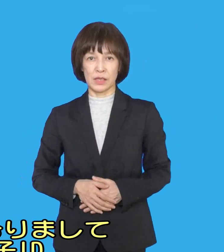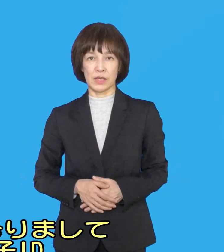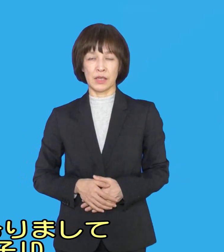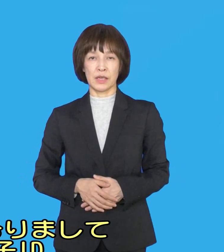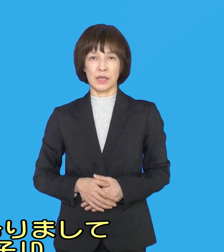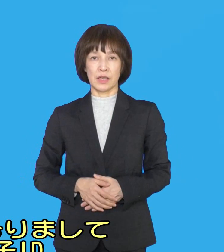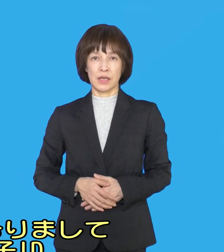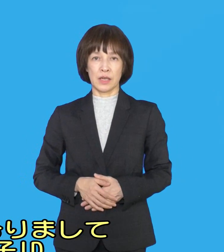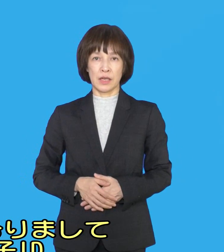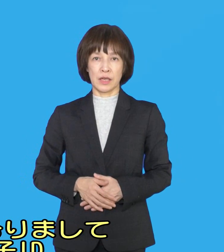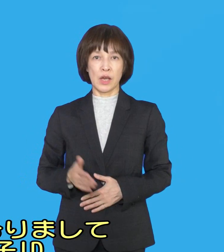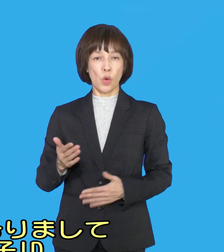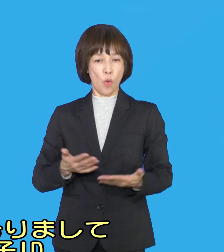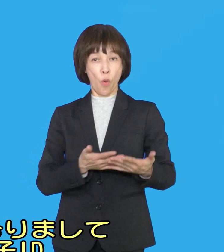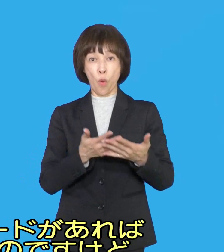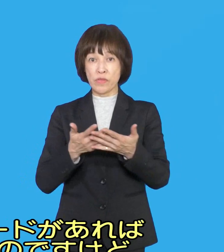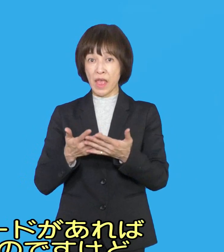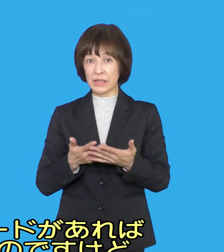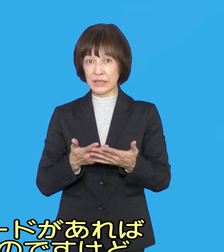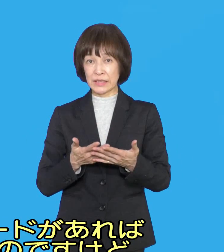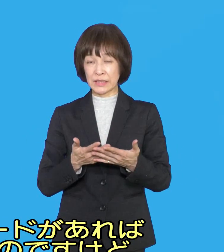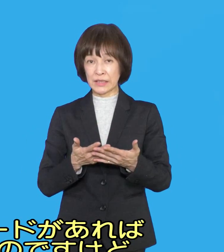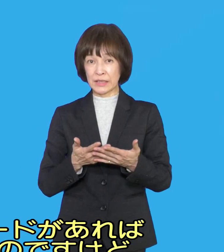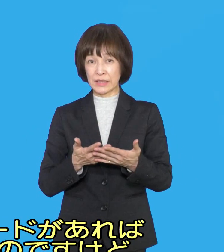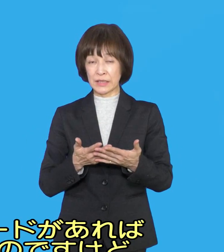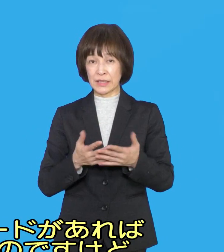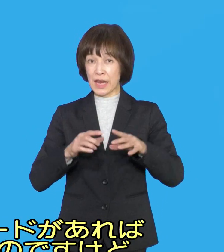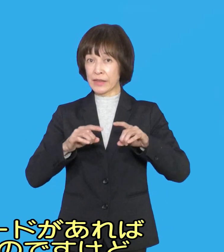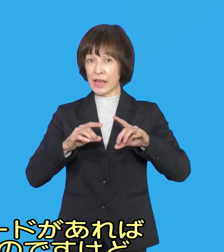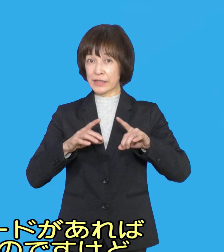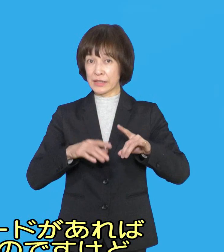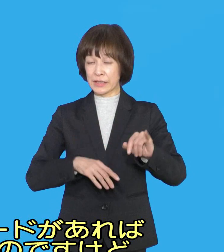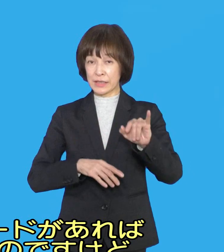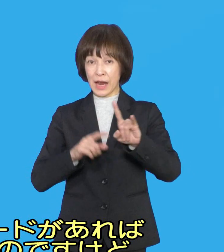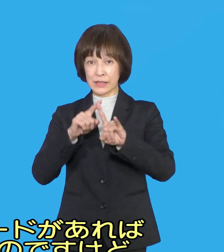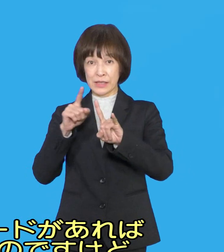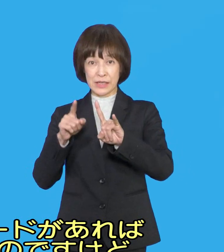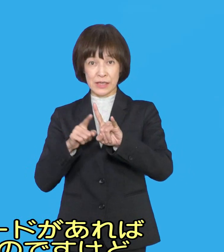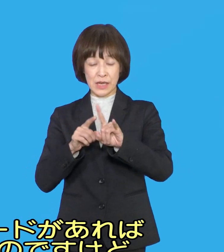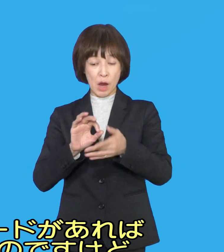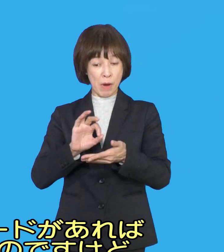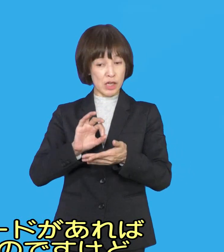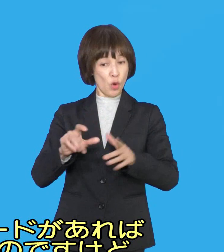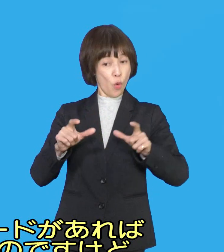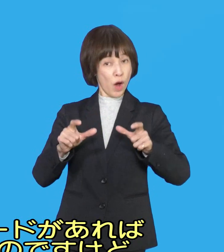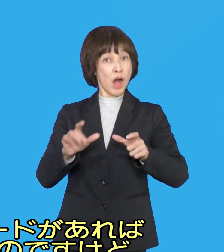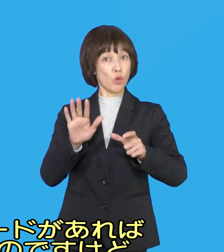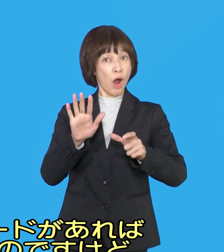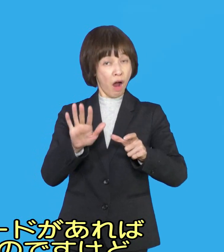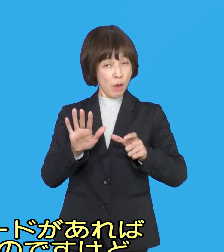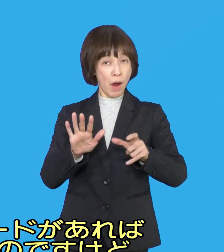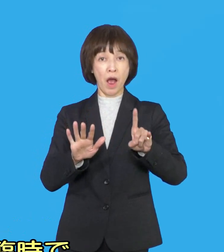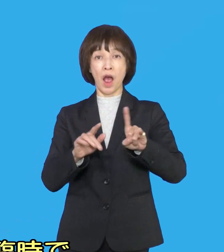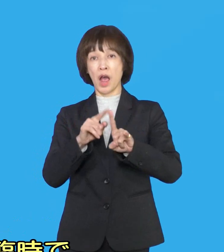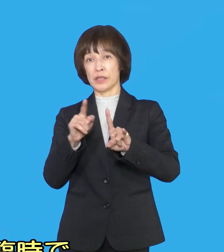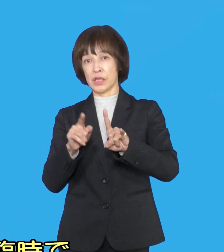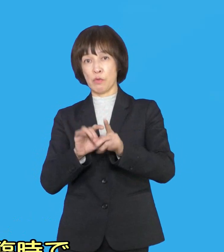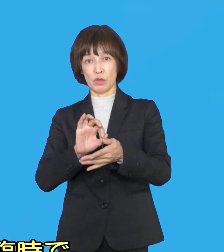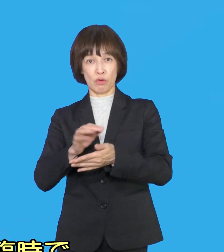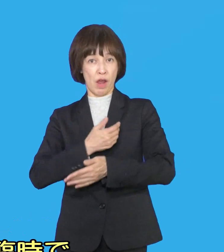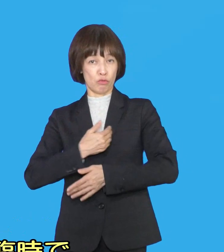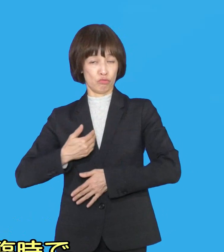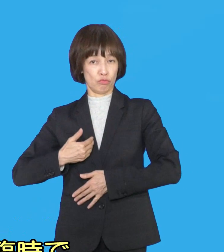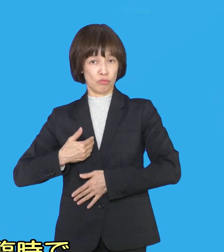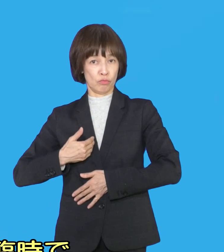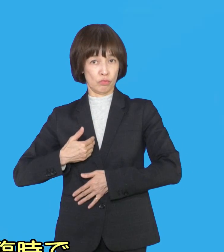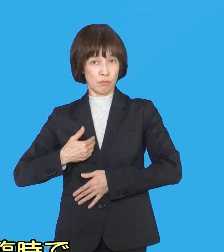の電子 ID、 普段図書館の利用カードがあれば ID 使っていただけるんですけど、そう